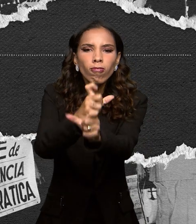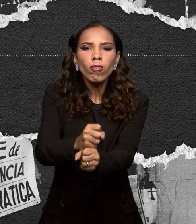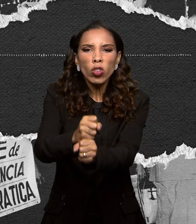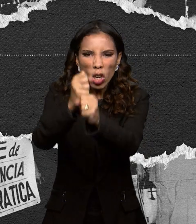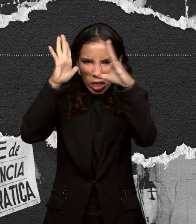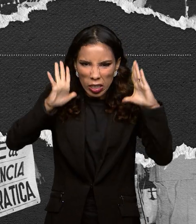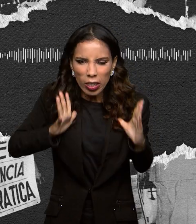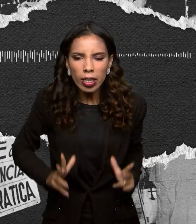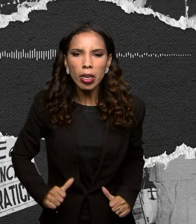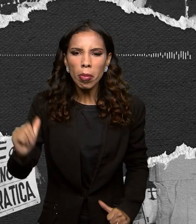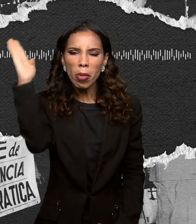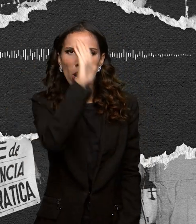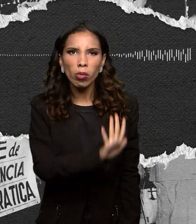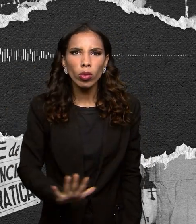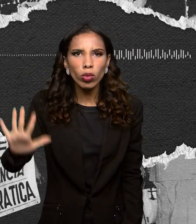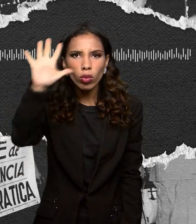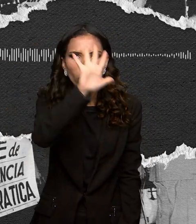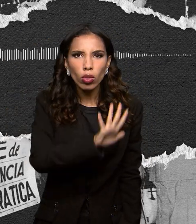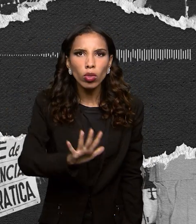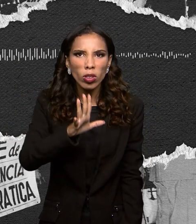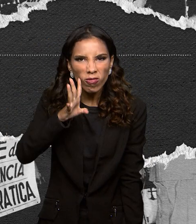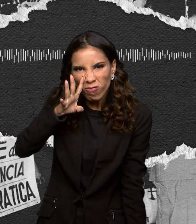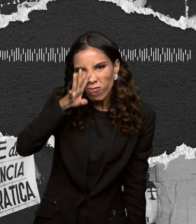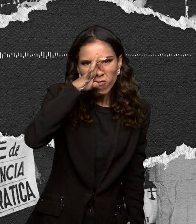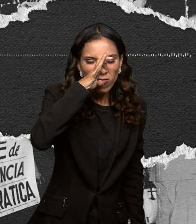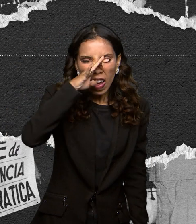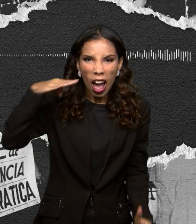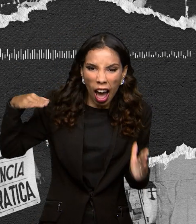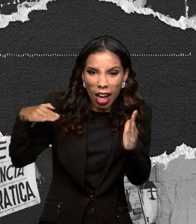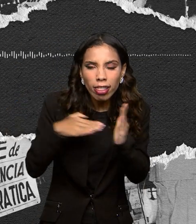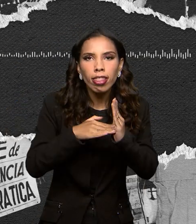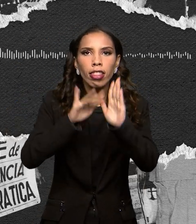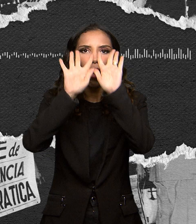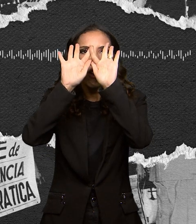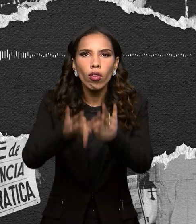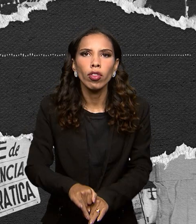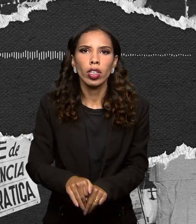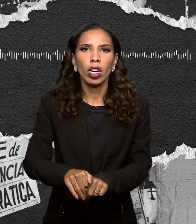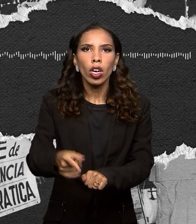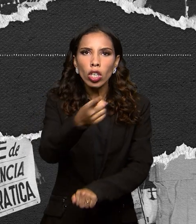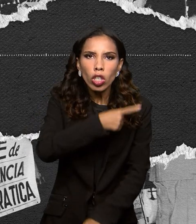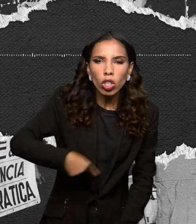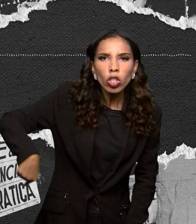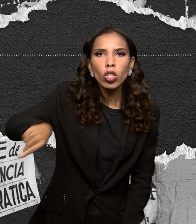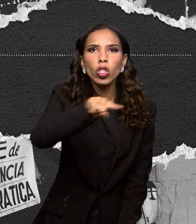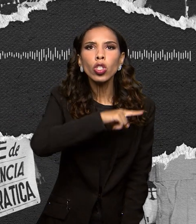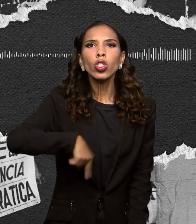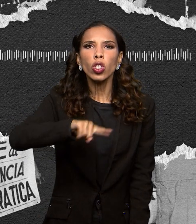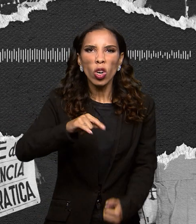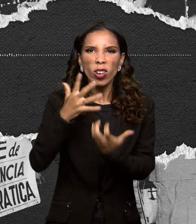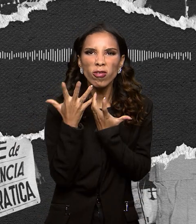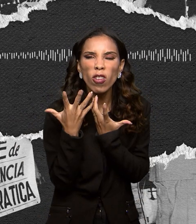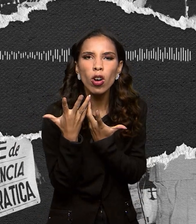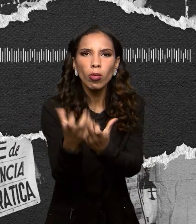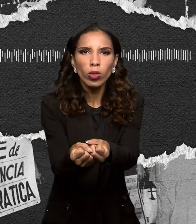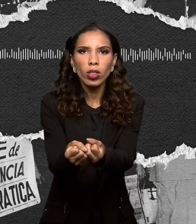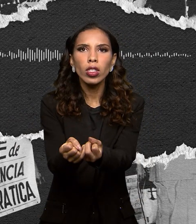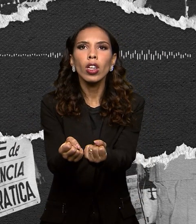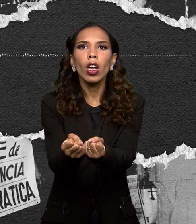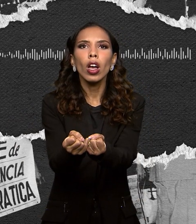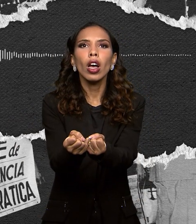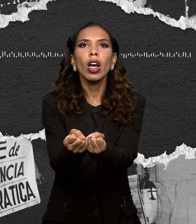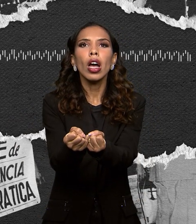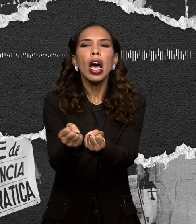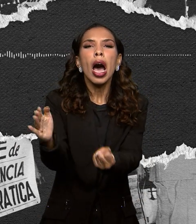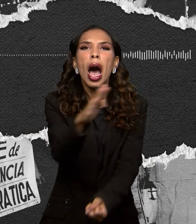nação. Nós aqui resistiremos até o fim que pensam que nós iremos nos entregar. A morte é melhor